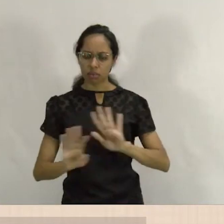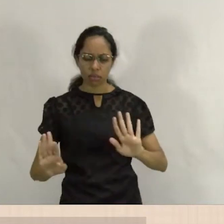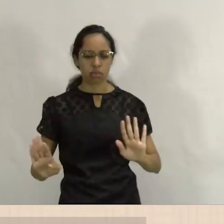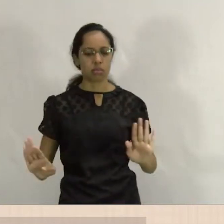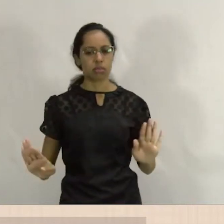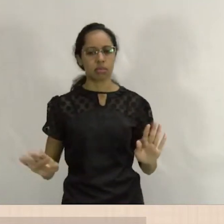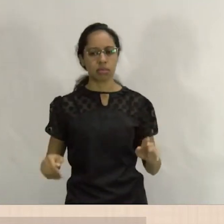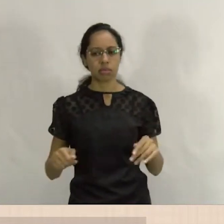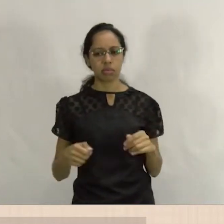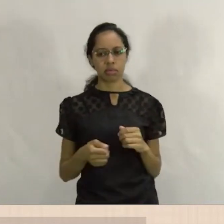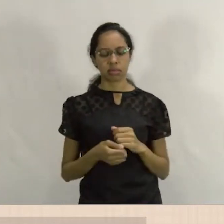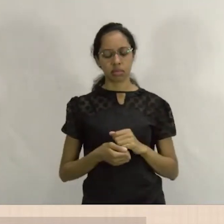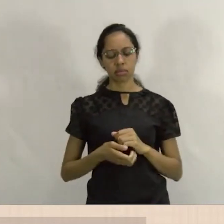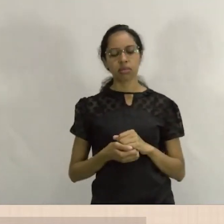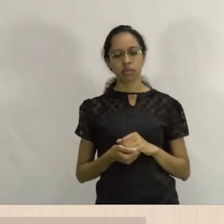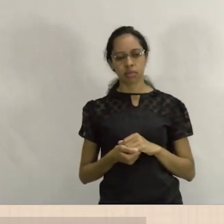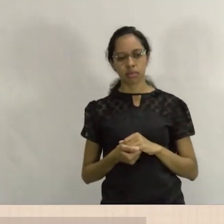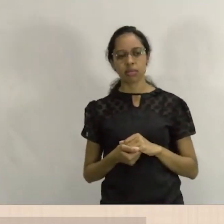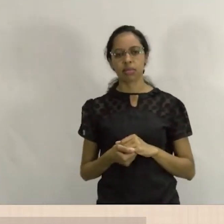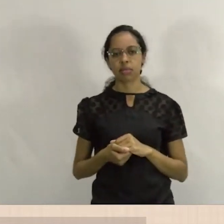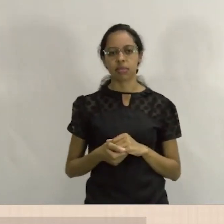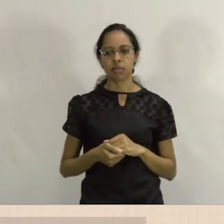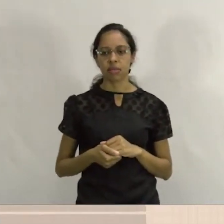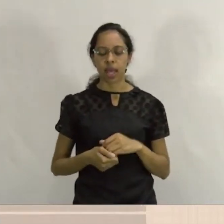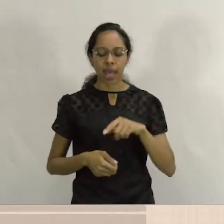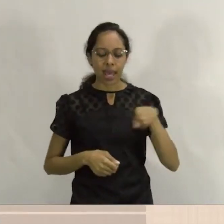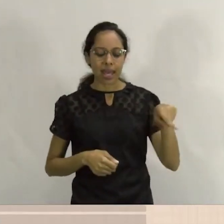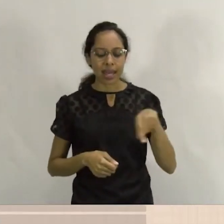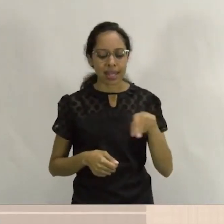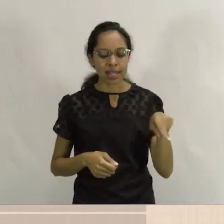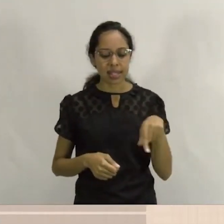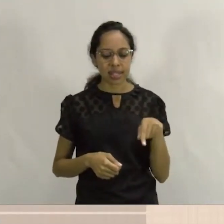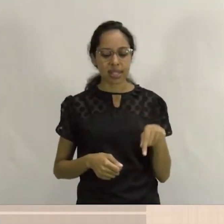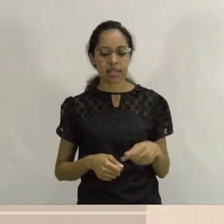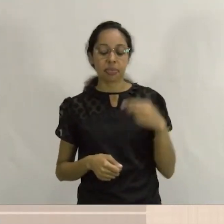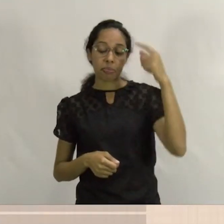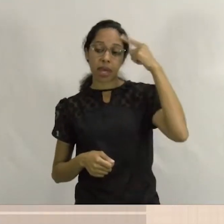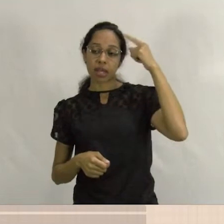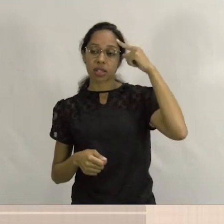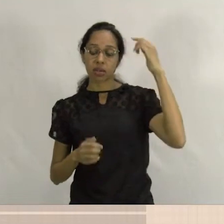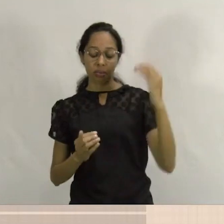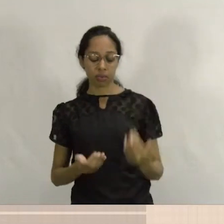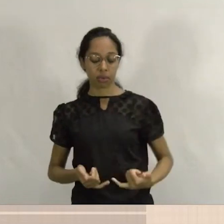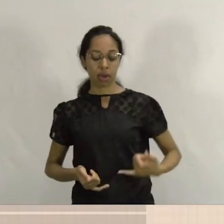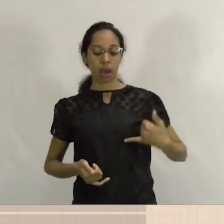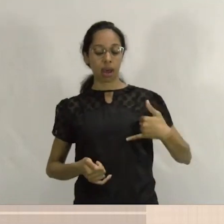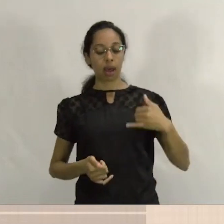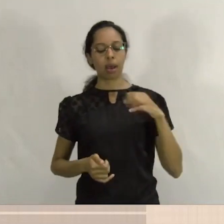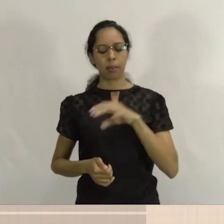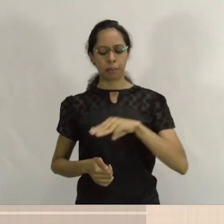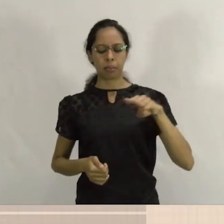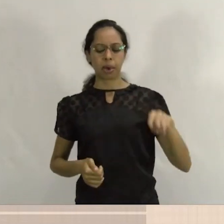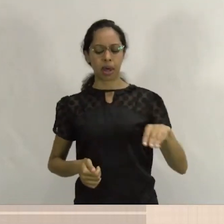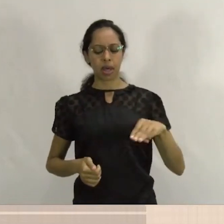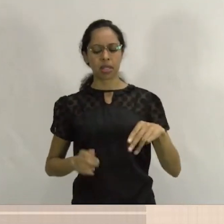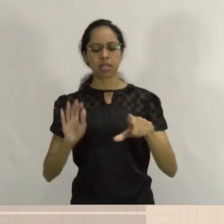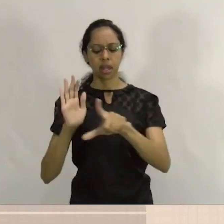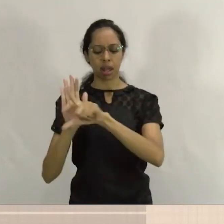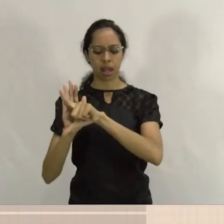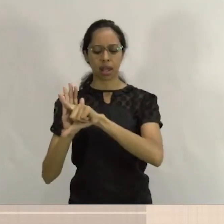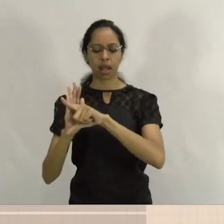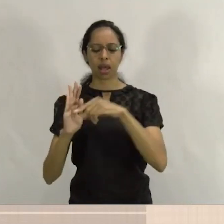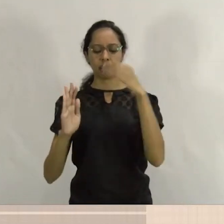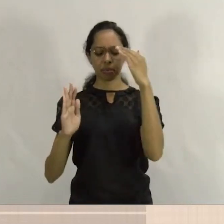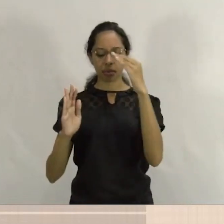Essas pessoas pretendem passar por mestres da lei, mas não compreendem nem o